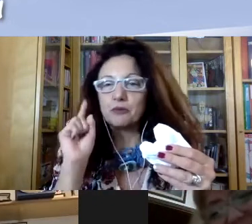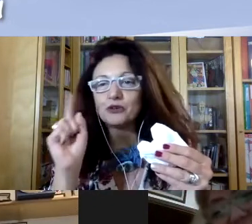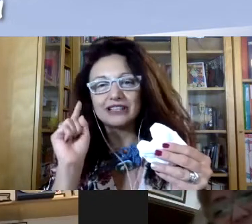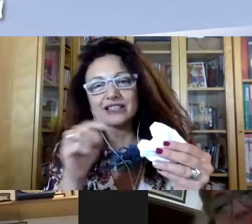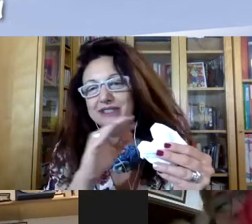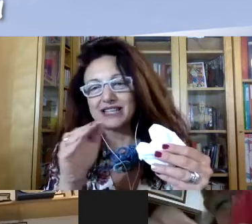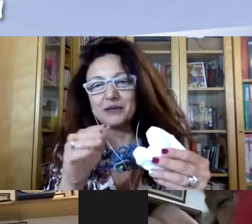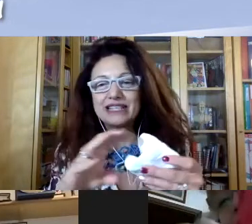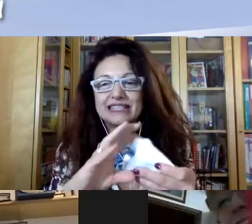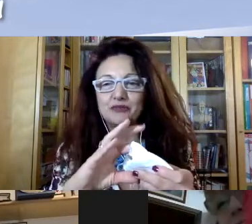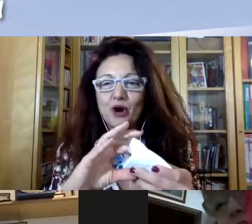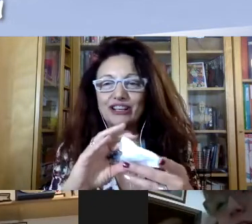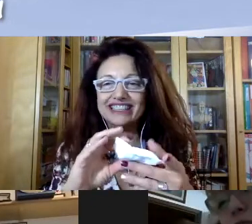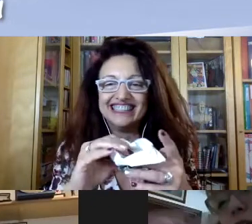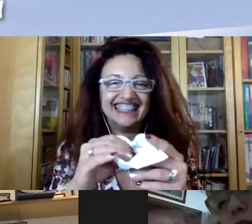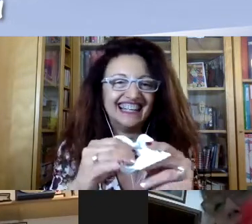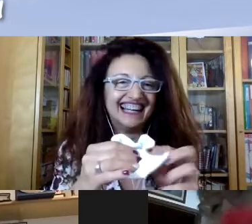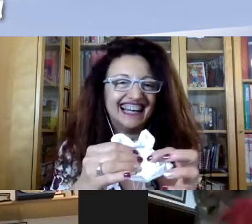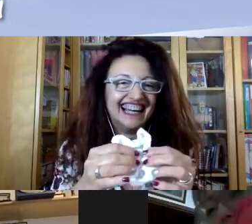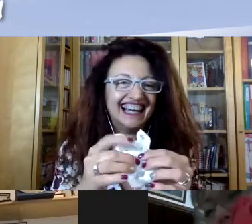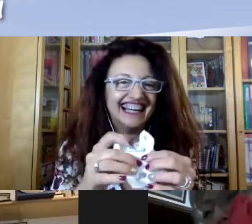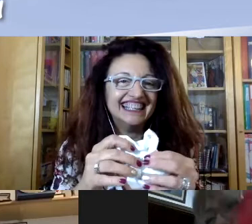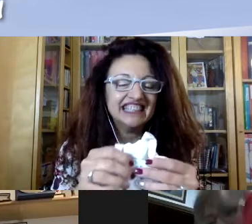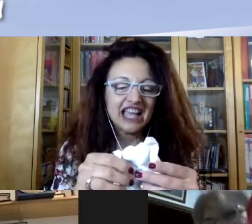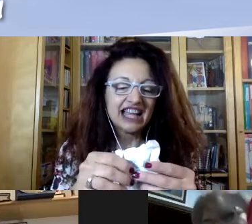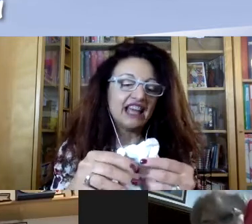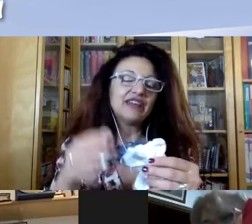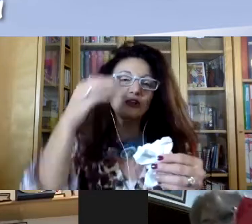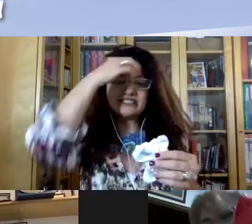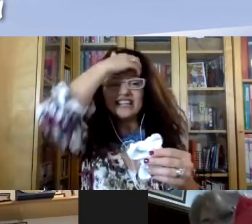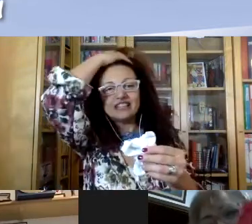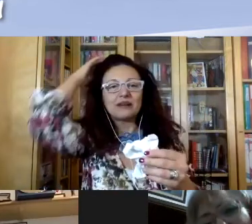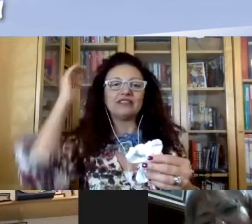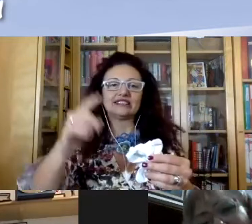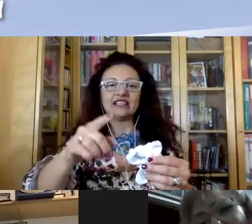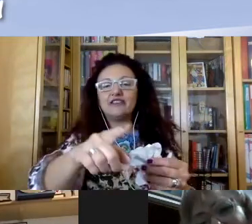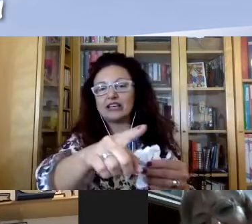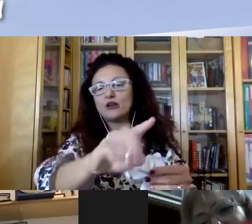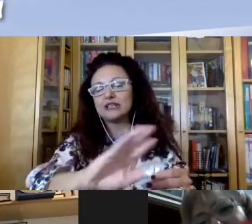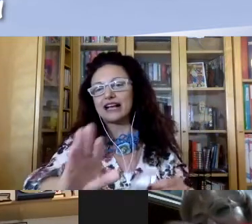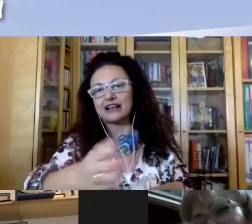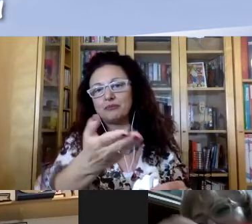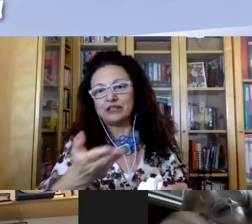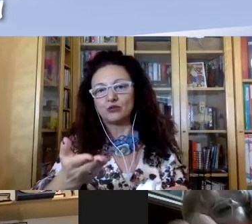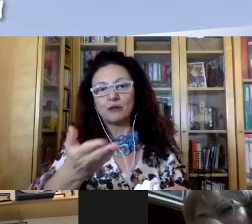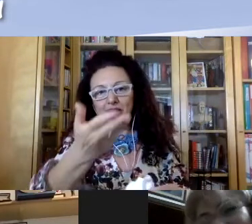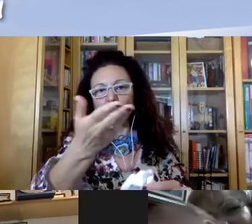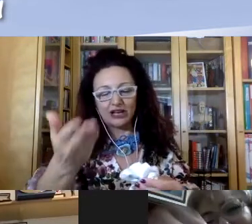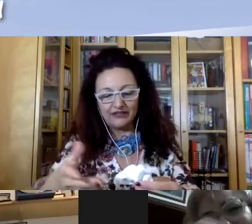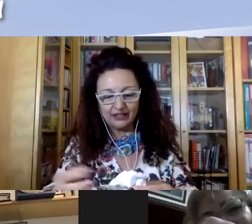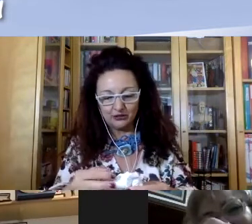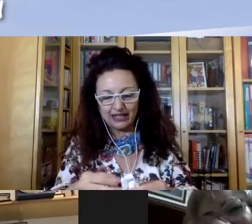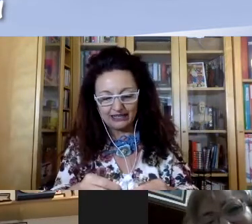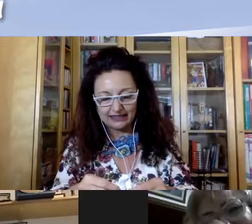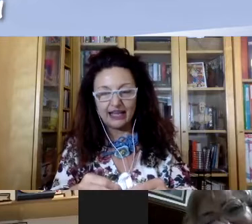Ragazzi, propongo di andarci a mangiare la pizza fuori. Dove hai fatto la piega? La Vero è stata bravissima. La Vero è l'unica che ha capito. Un applauso